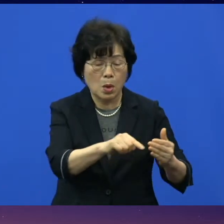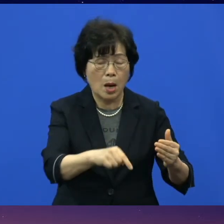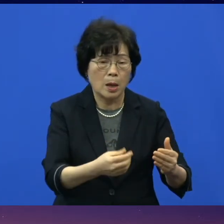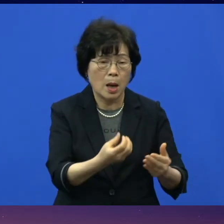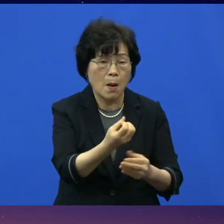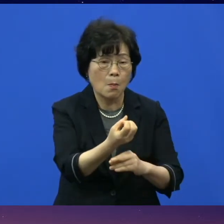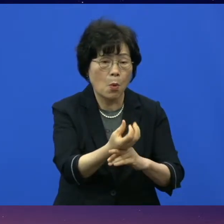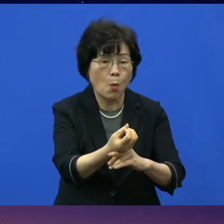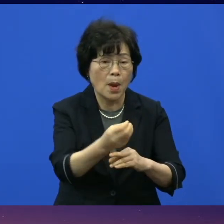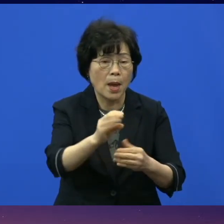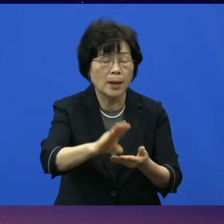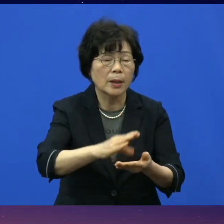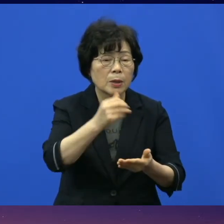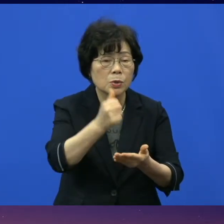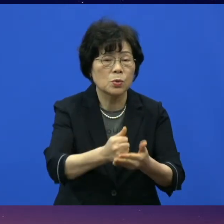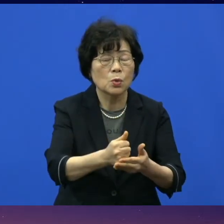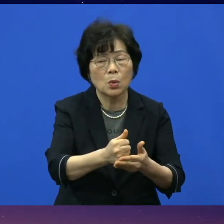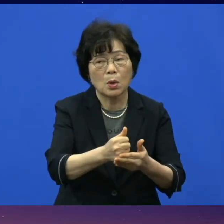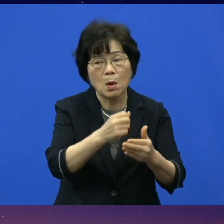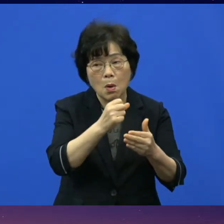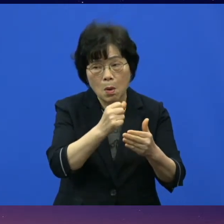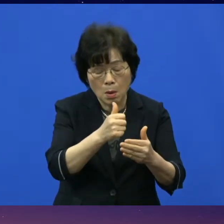보배를 담고 있으니까.